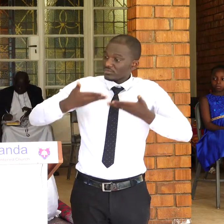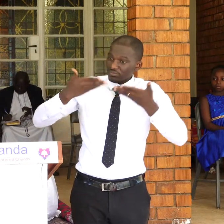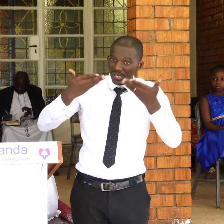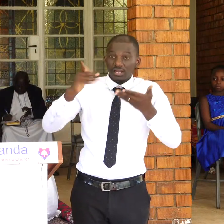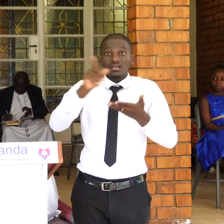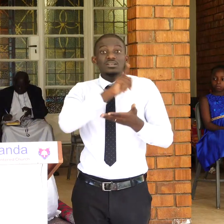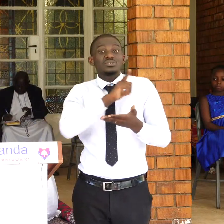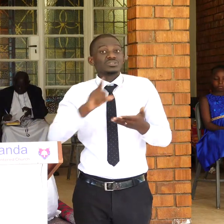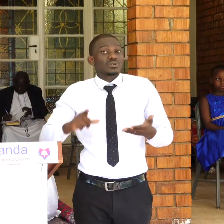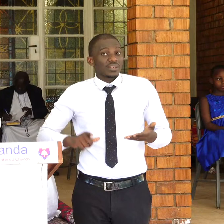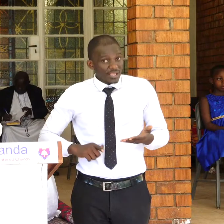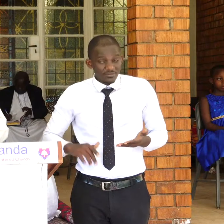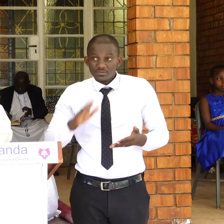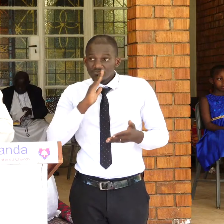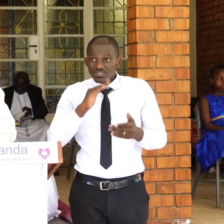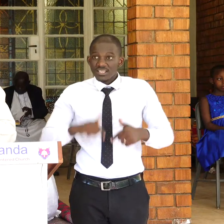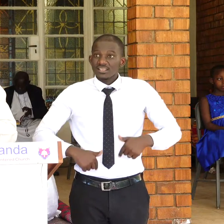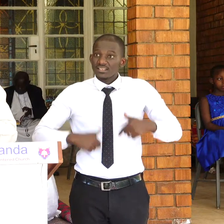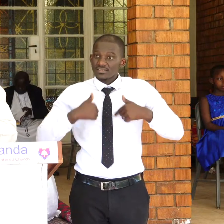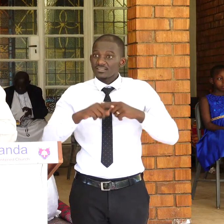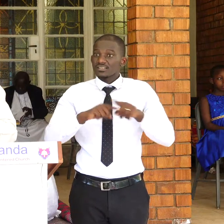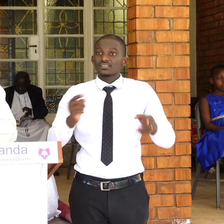ki ennamu,